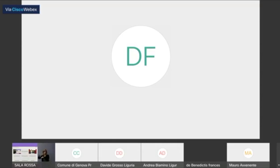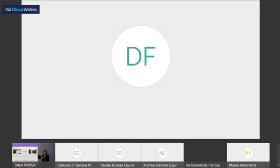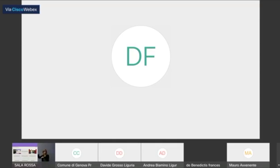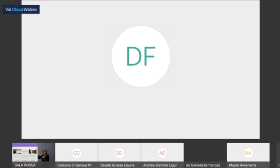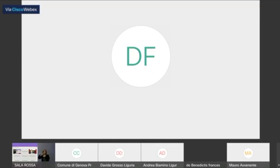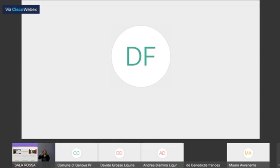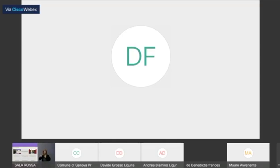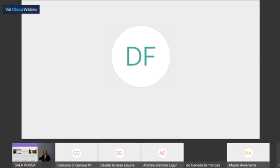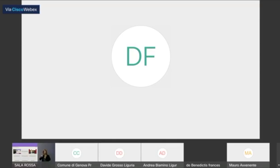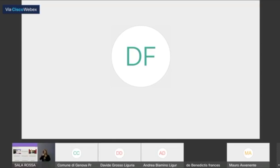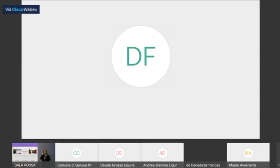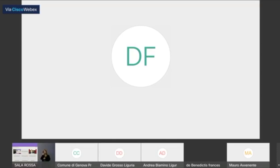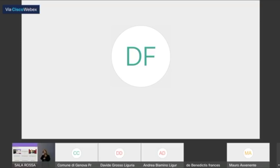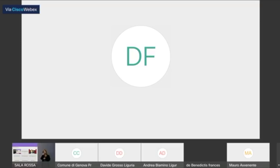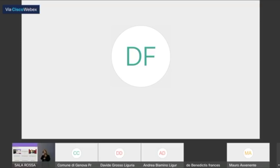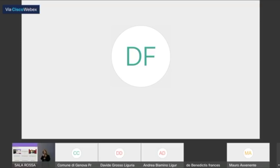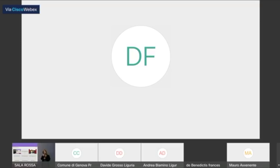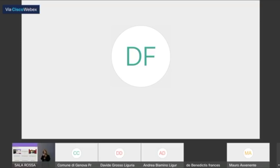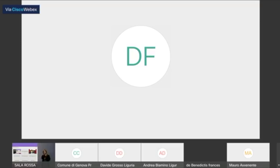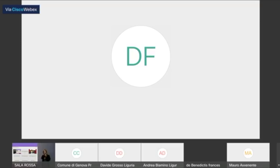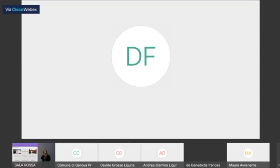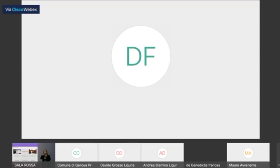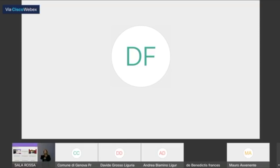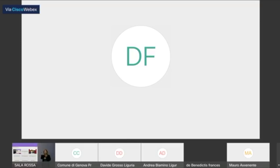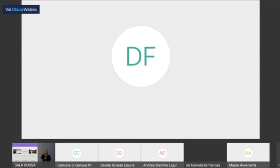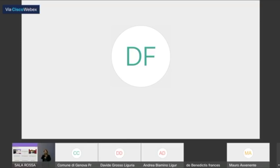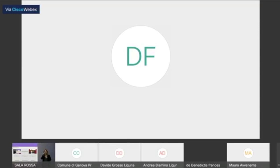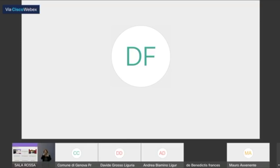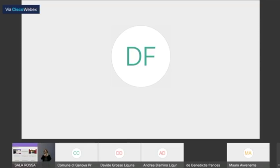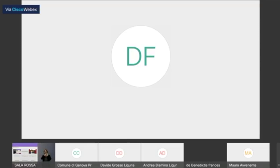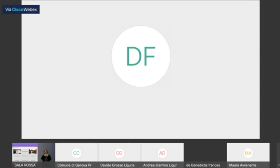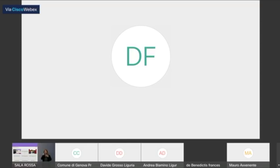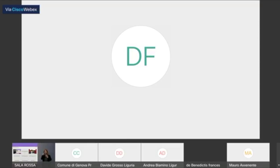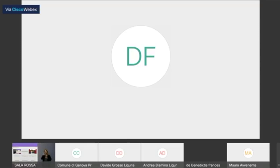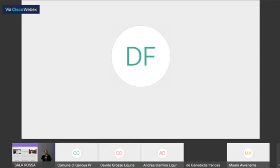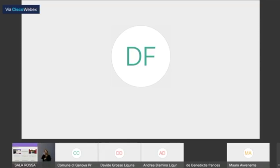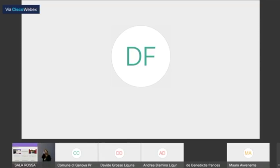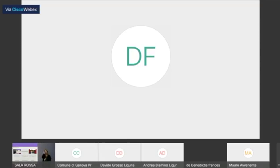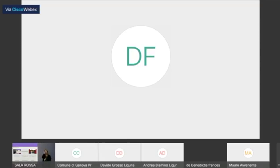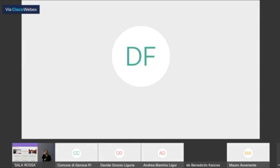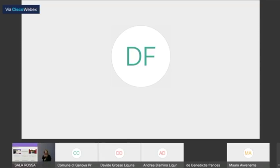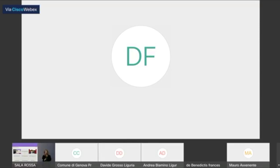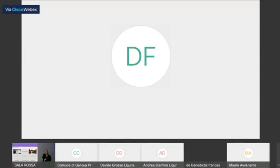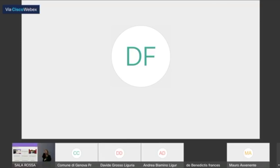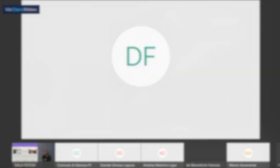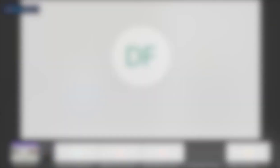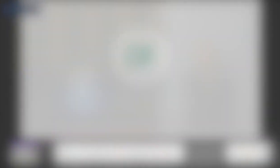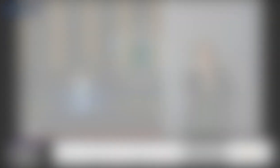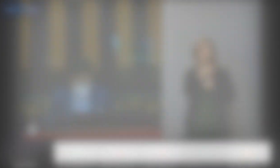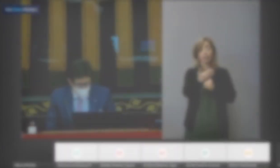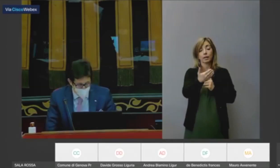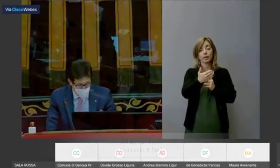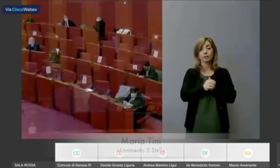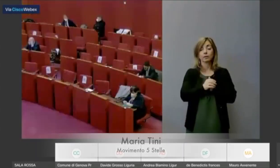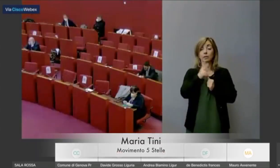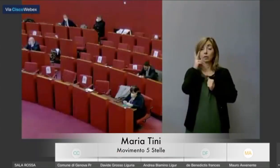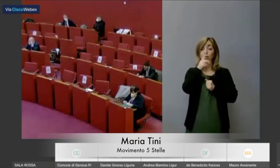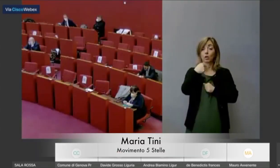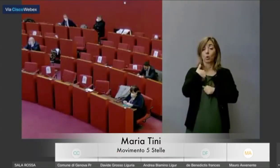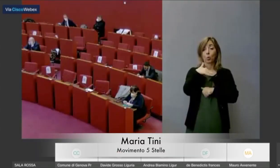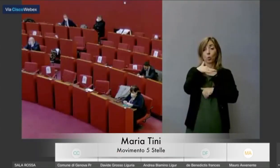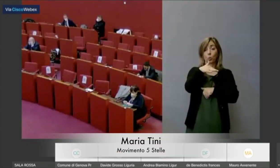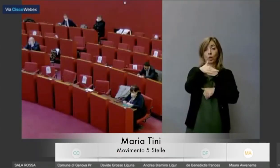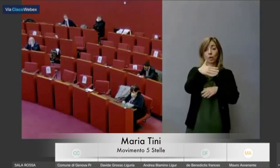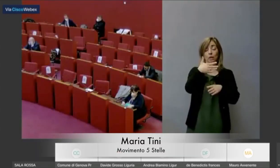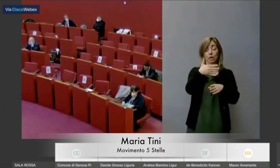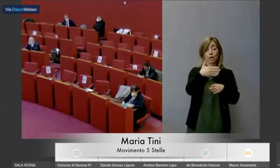veramente un polo attrattivo utile sia insegnanti che studenti grazie consigliera a